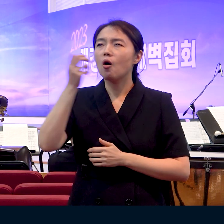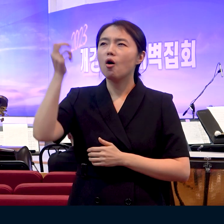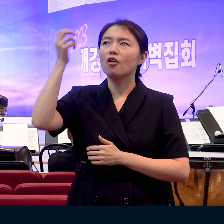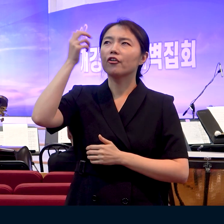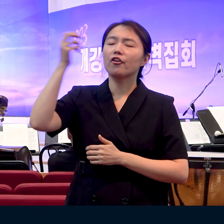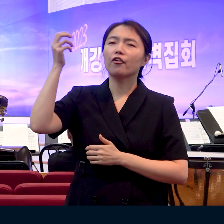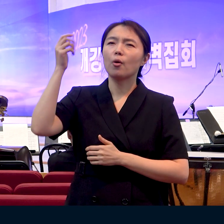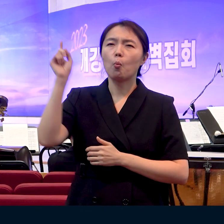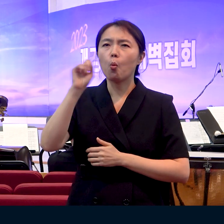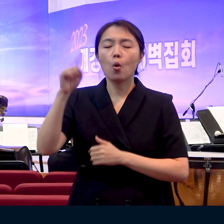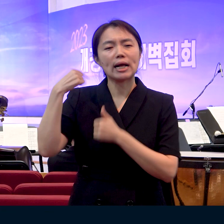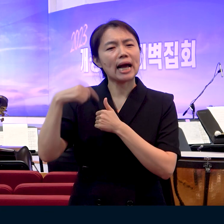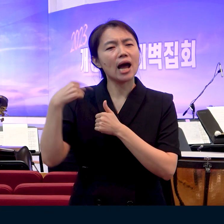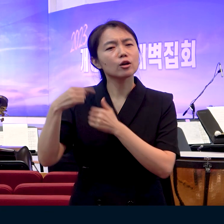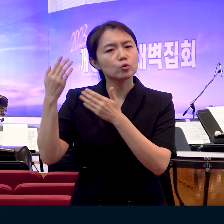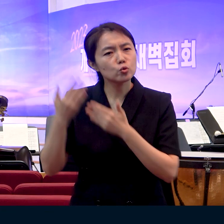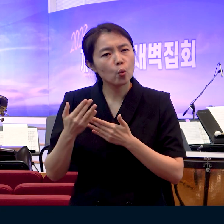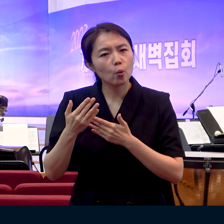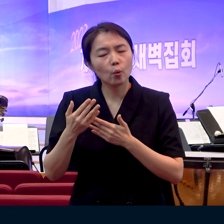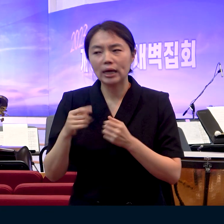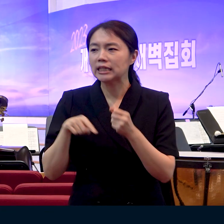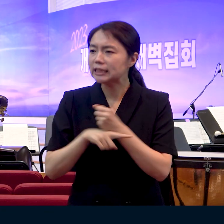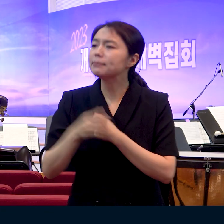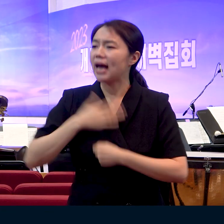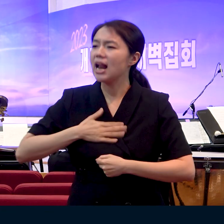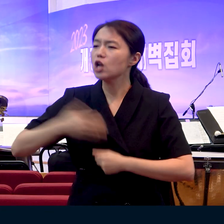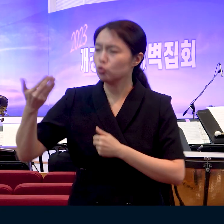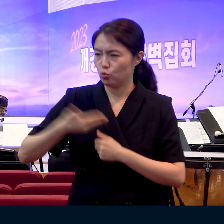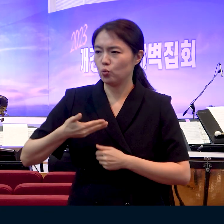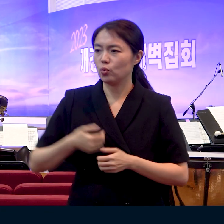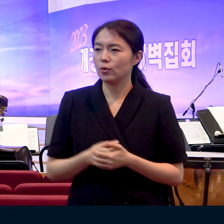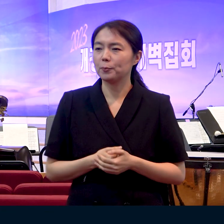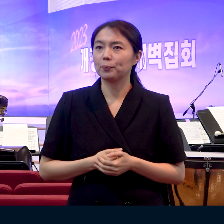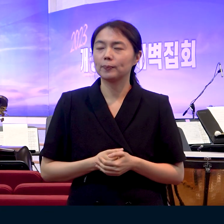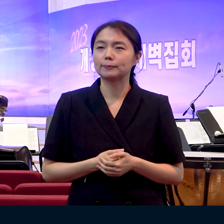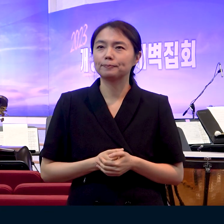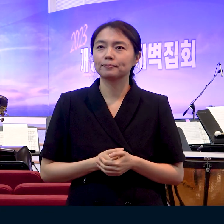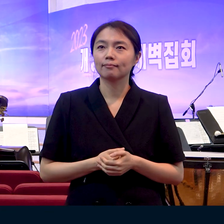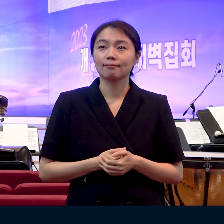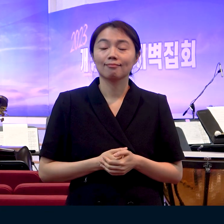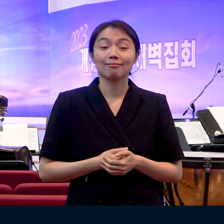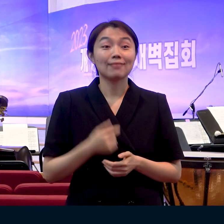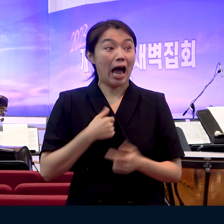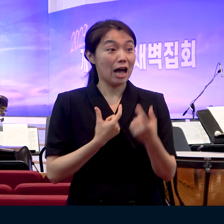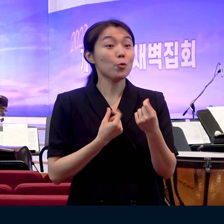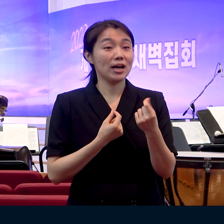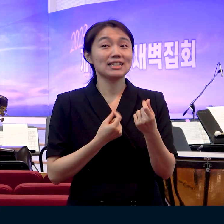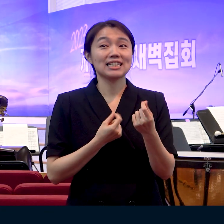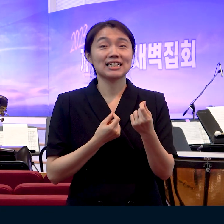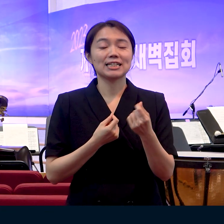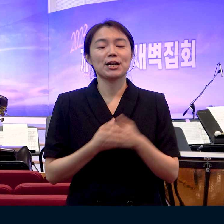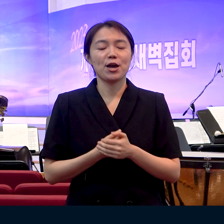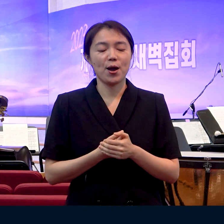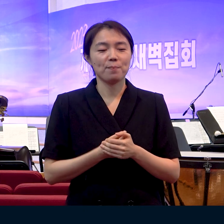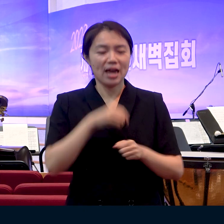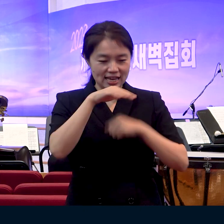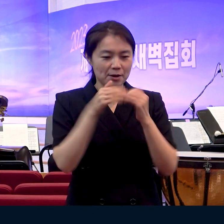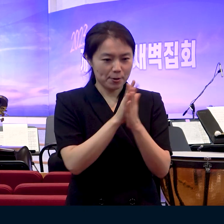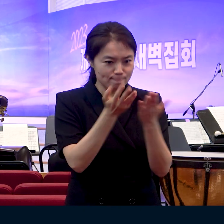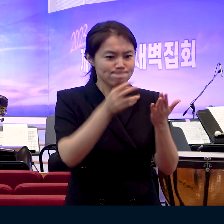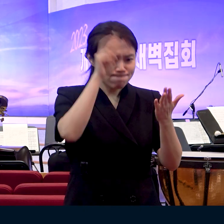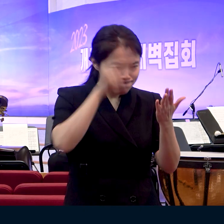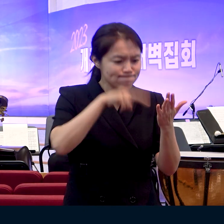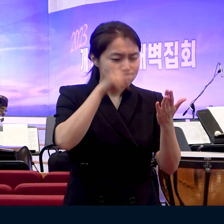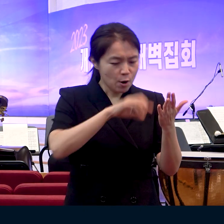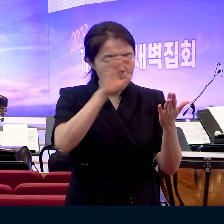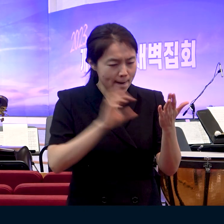어떤 통찰이, 어떤 메시지가 아주 분명하게 다가오는 것이죠. 이번에도 그렇게 했습니다. 주신 말씀을